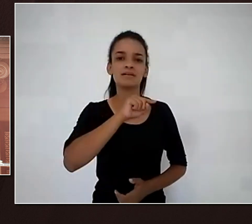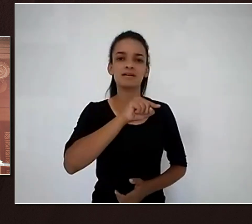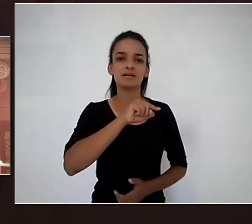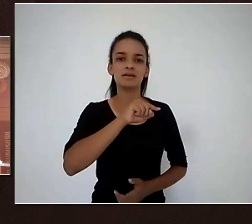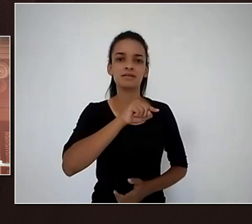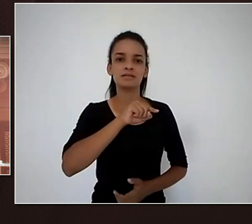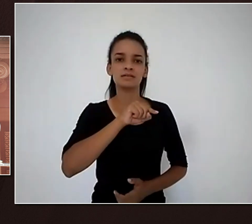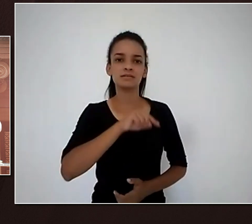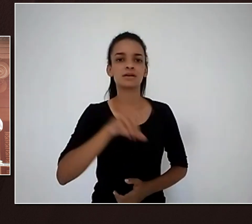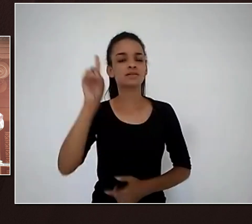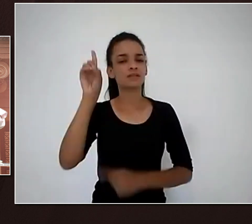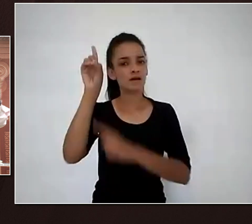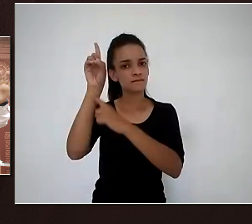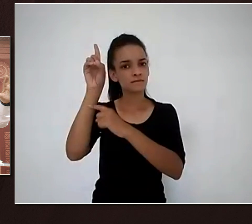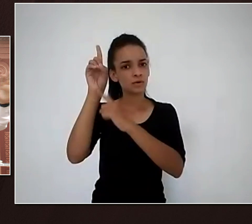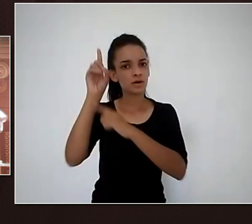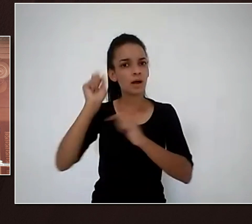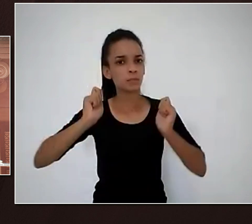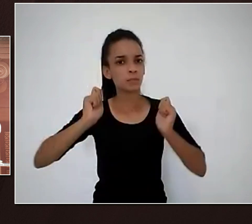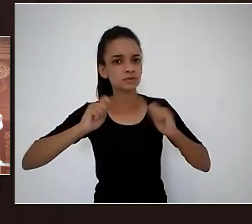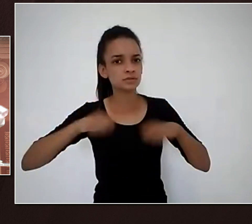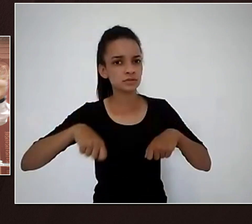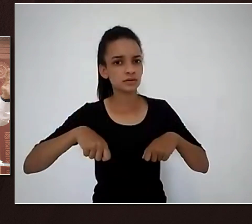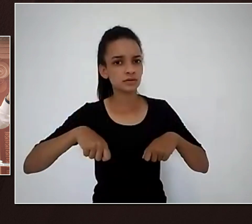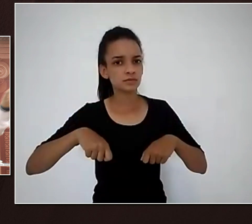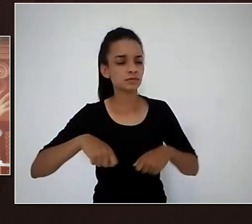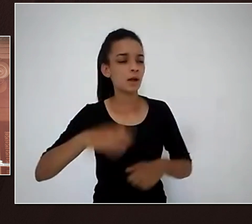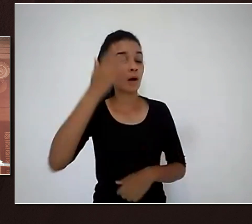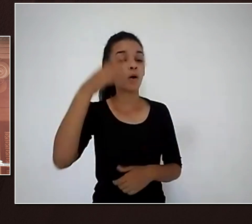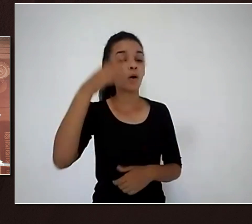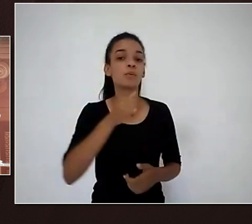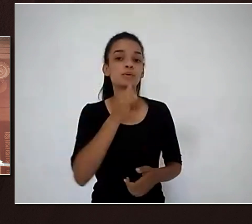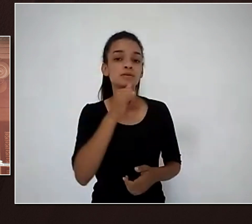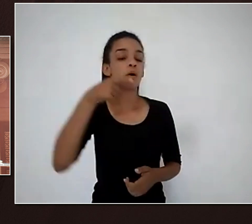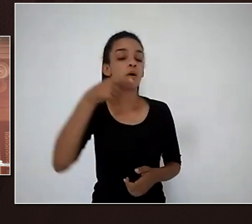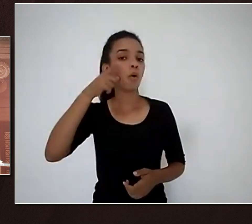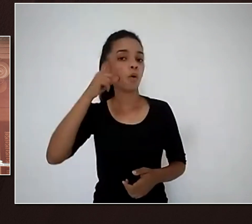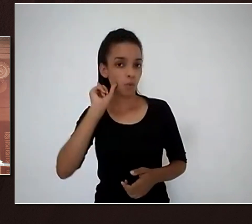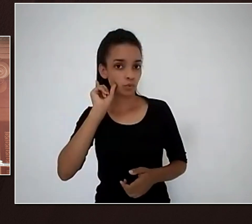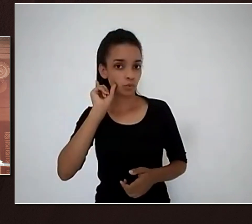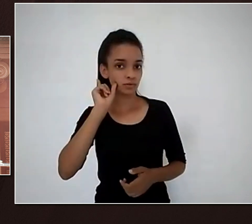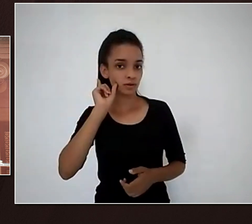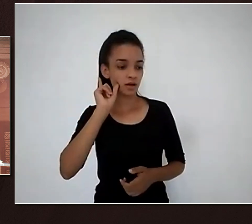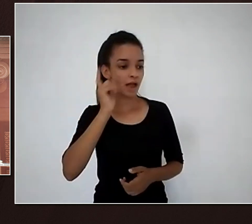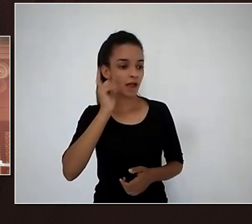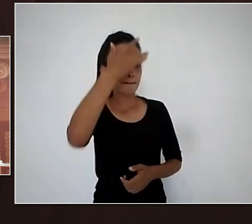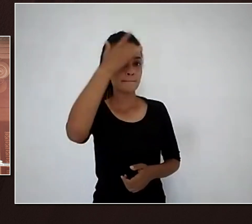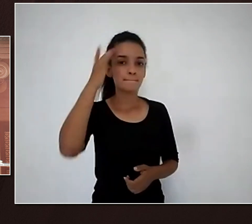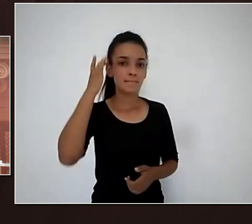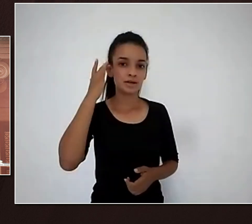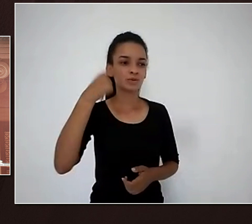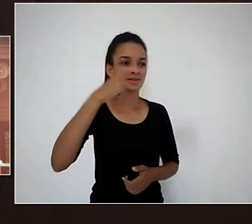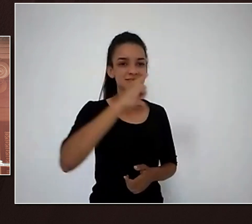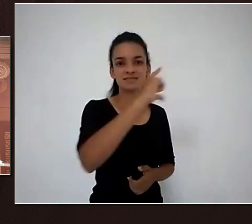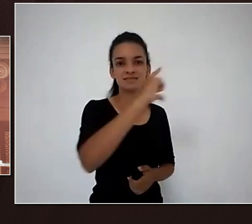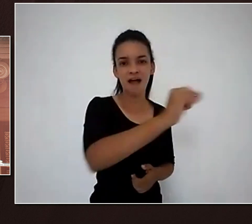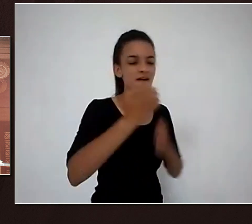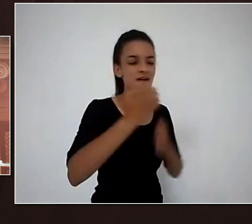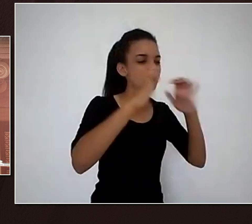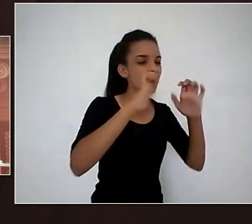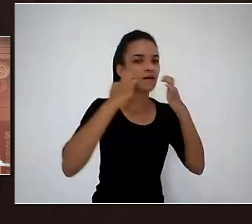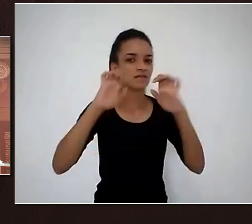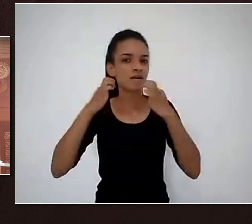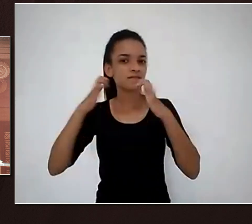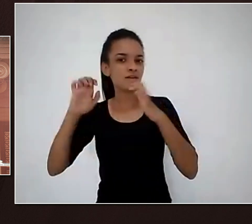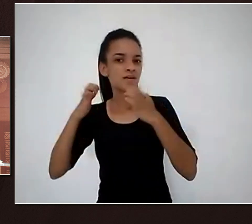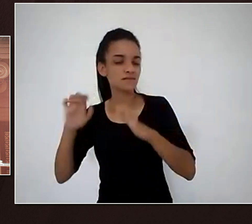ontem. Muitos conheceram o Senhor, muitos receberam oração, e certamente várias dessas pessoas